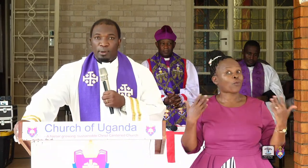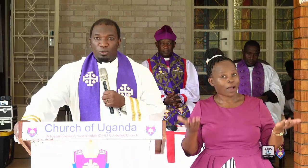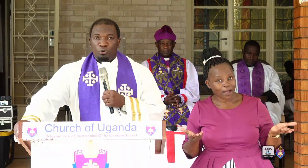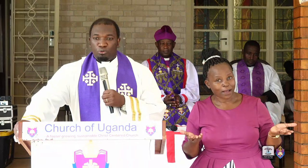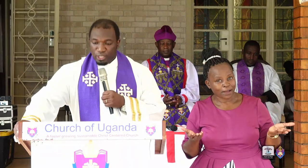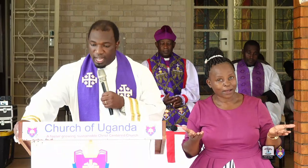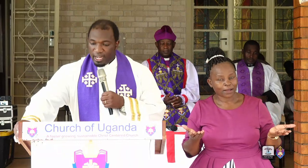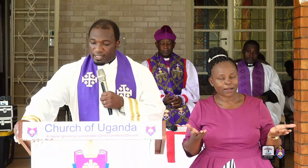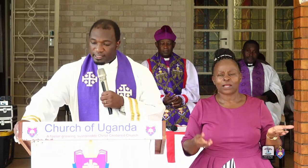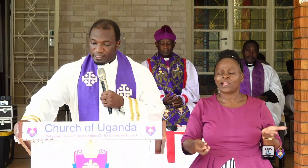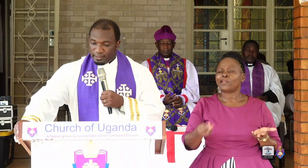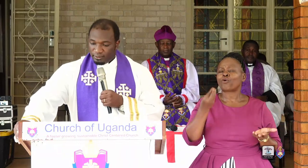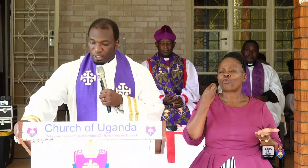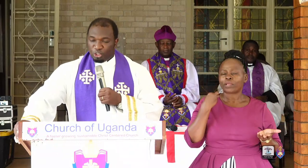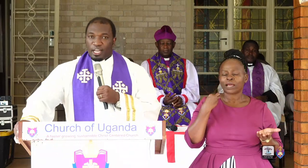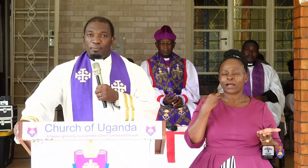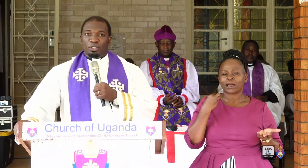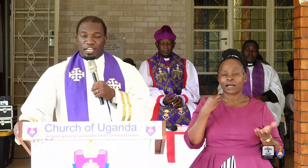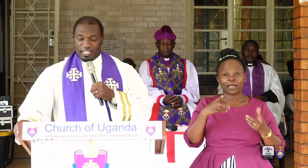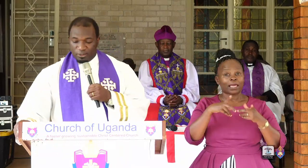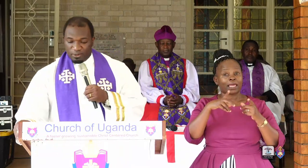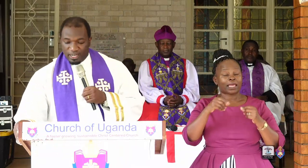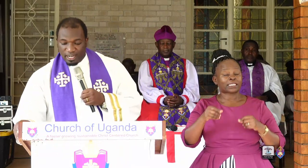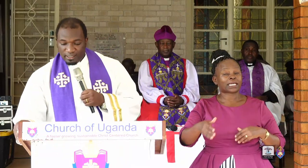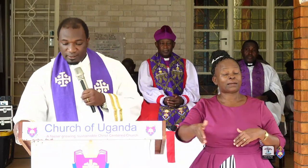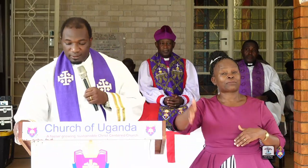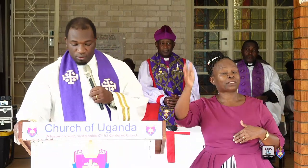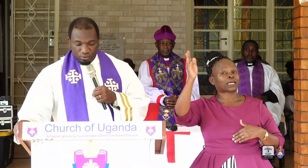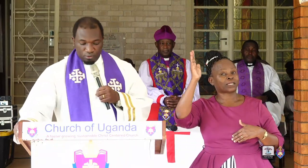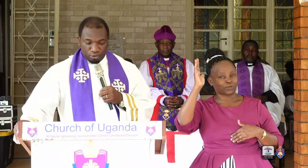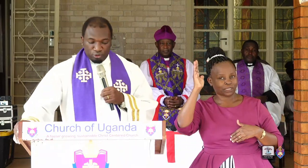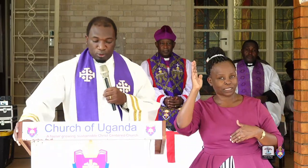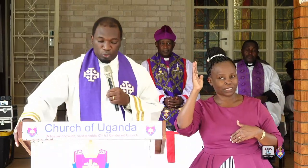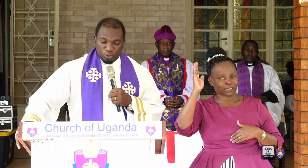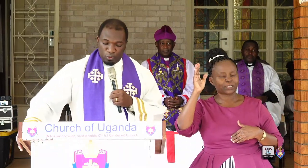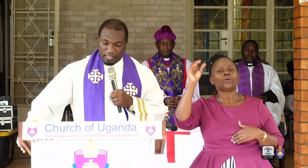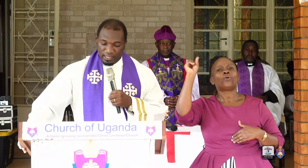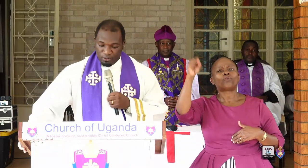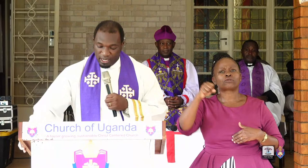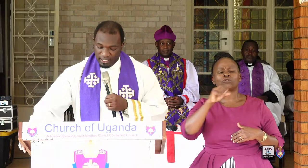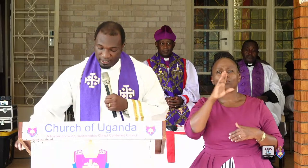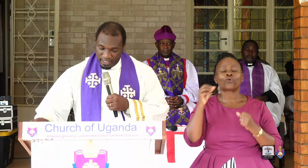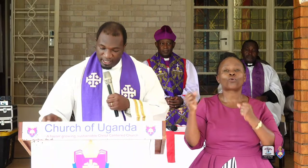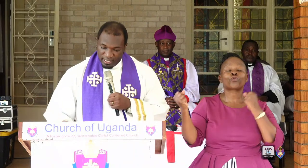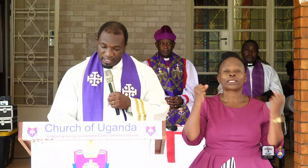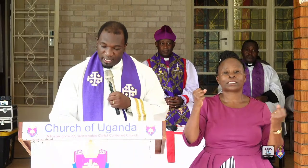oba n'okulya ekigambo kya Katonda okusobola okunywezebwa,